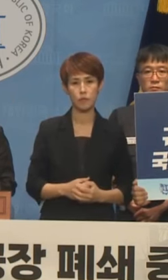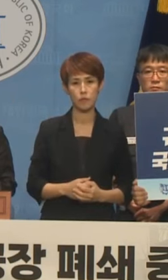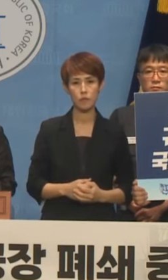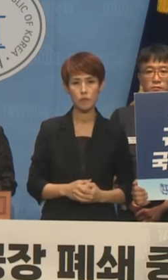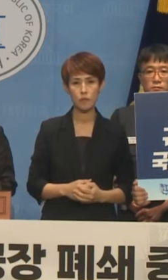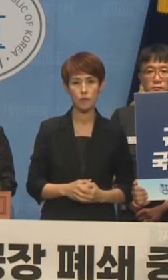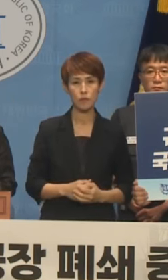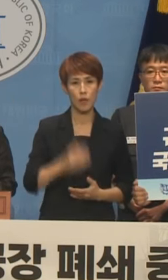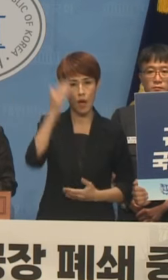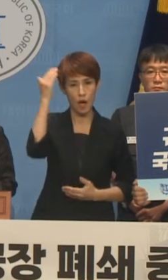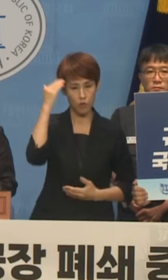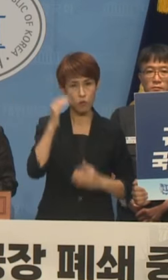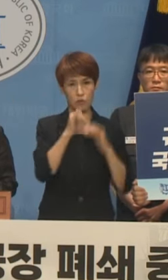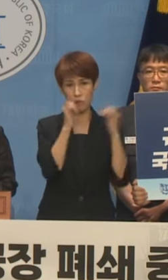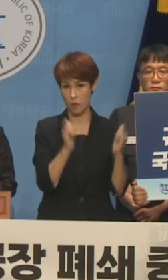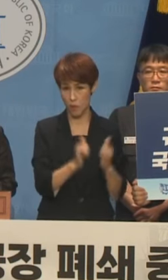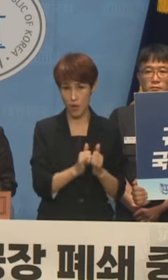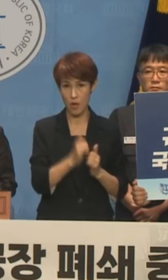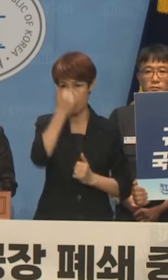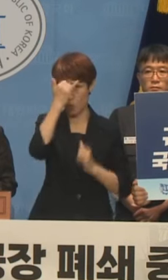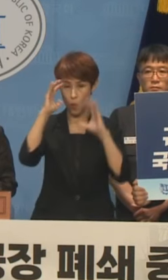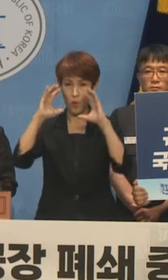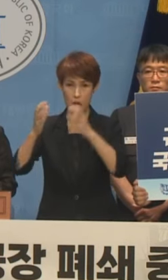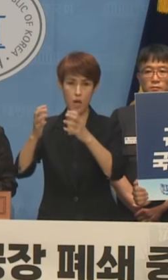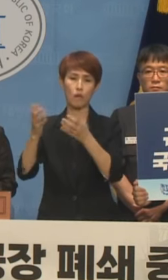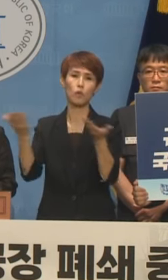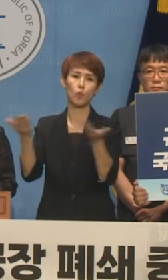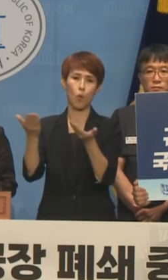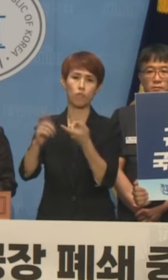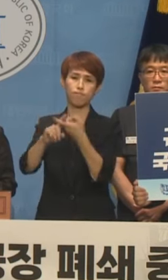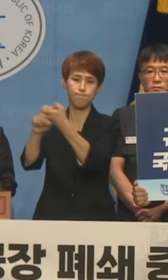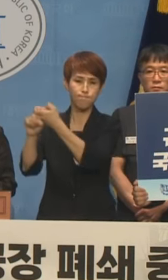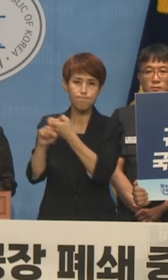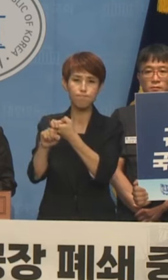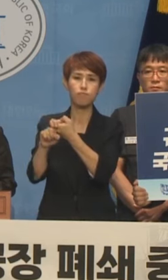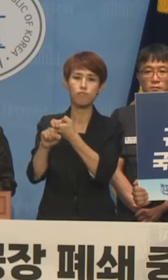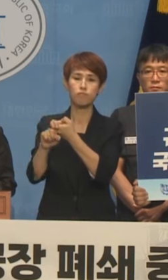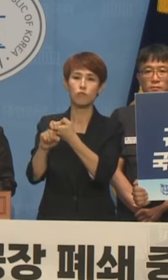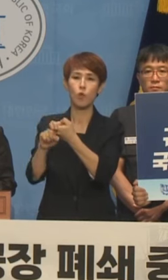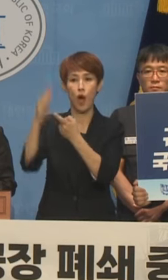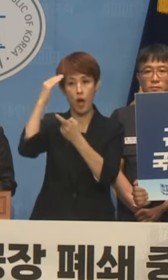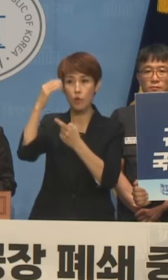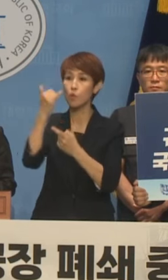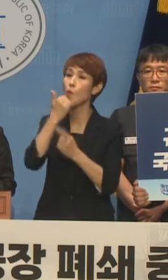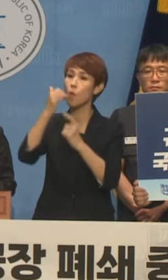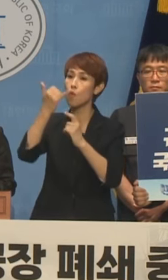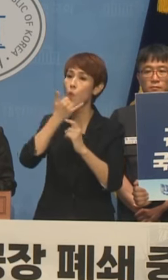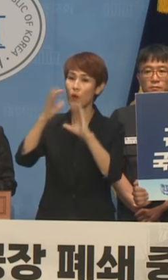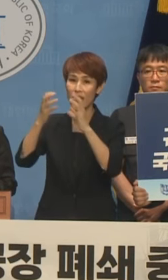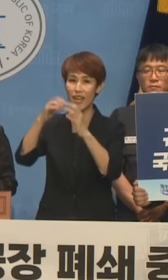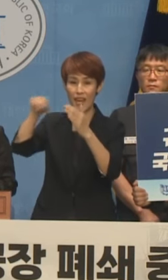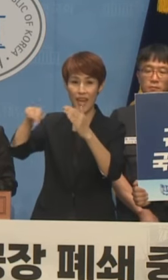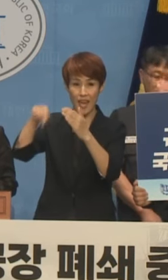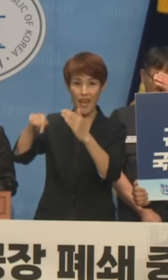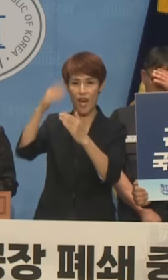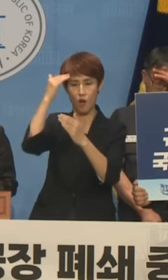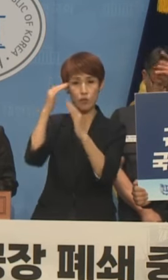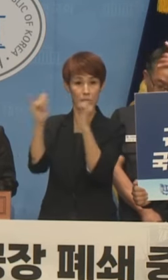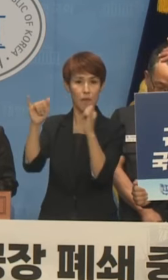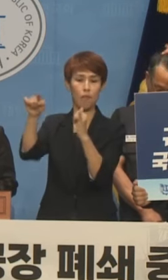아니라 한국 사회를 비롯한 독일 노동계, 교포단체들의 지원도 활발히 이루어지고 있습니다.